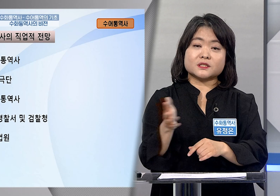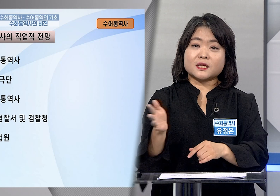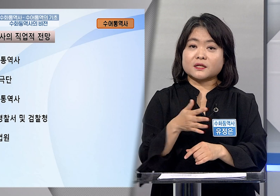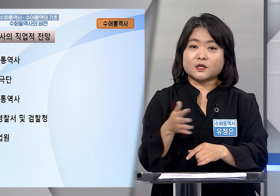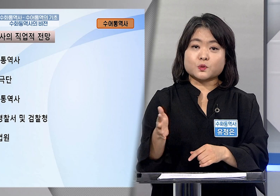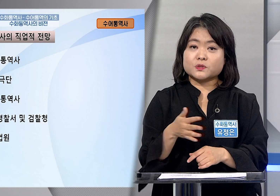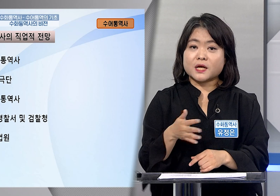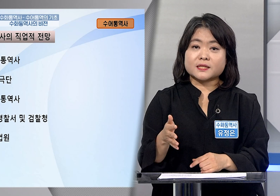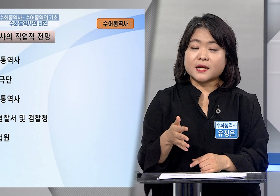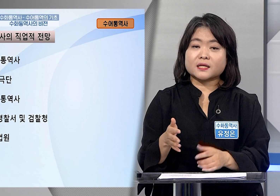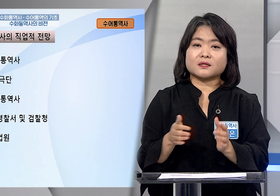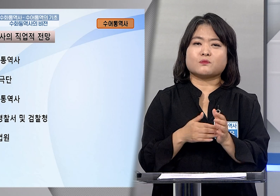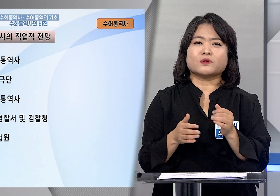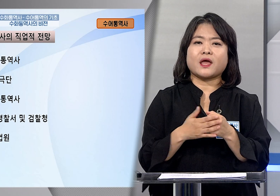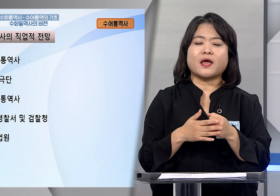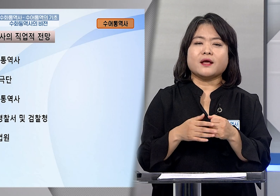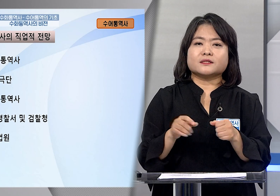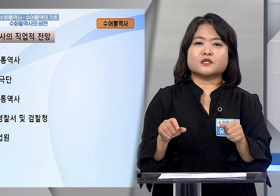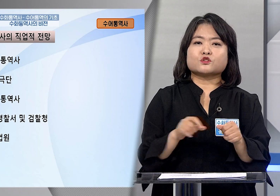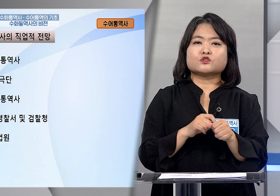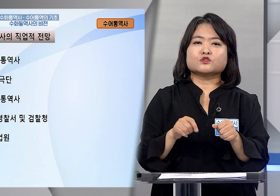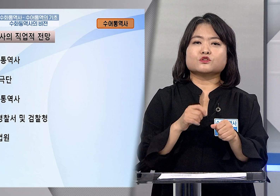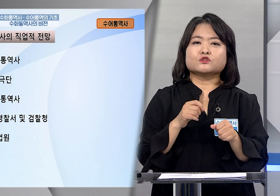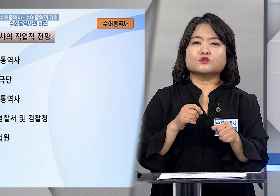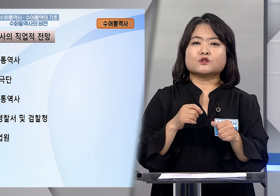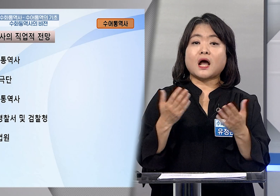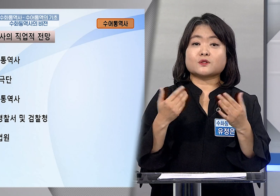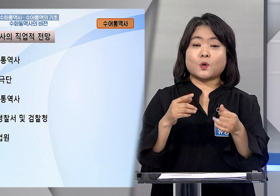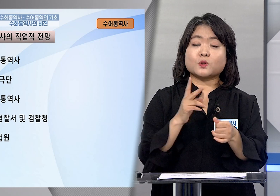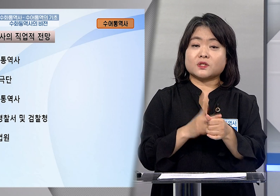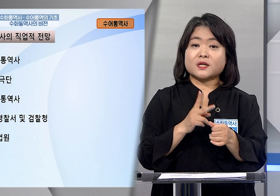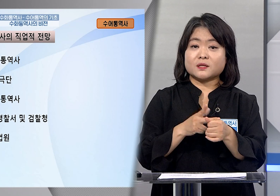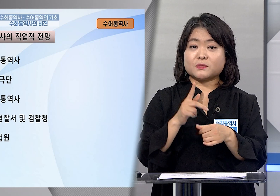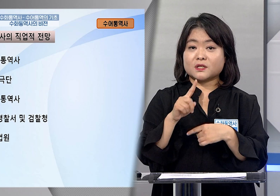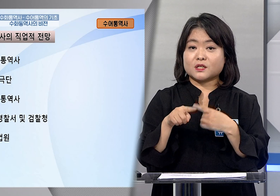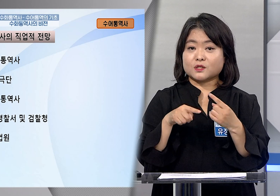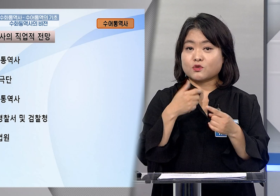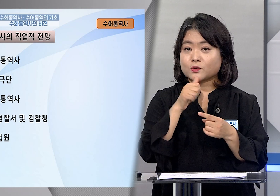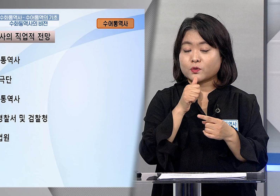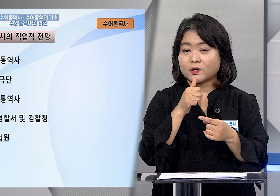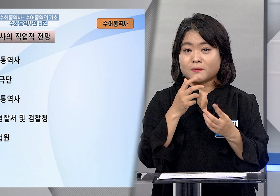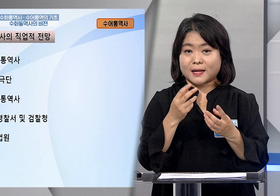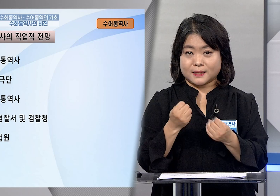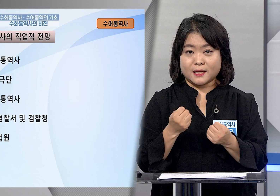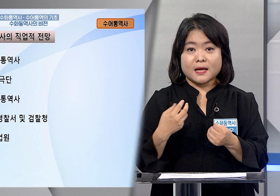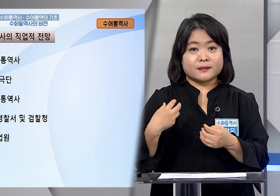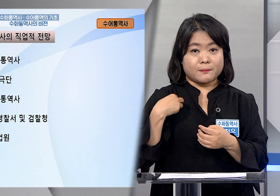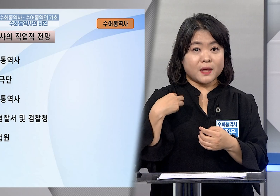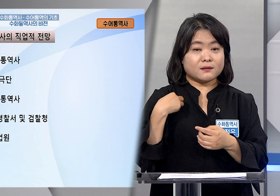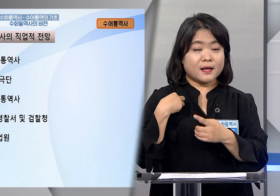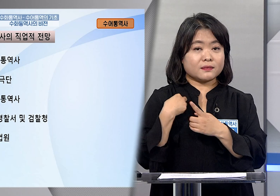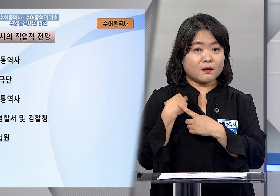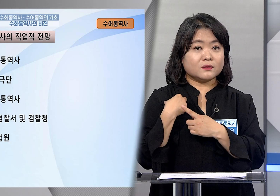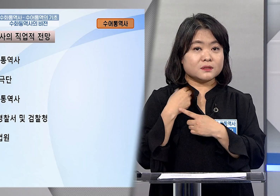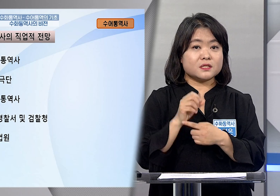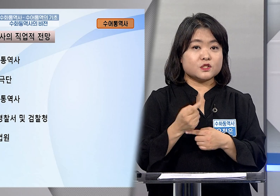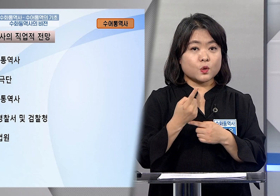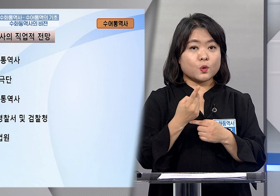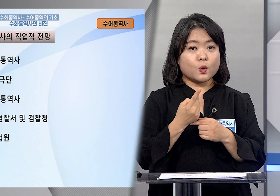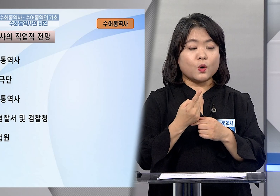자격증이라는 게 존재하지 않았기 때문에 이제 특수학교 선생님들이 수화 통역을 많이 담당을 했던 시초로